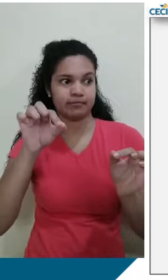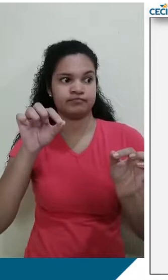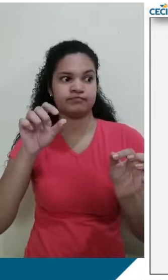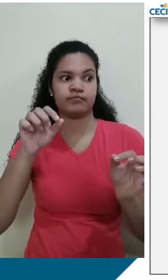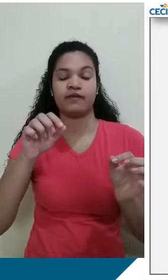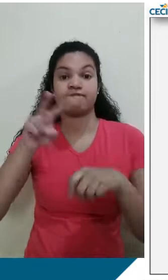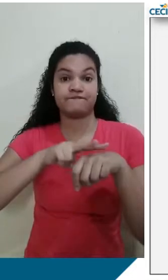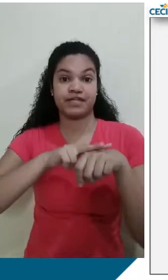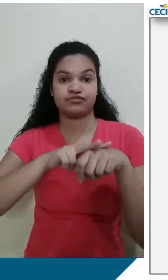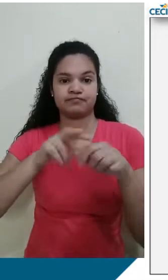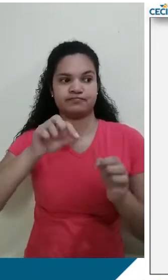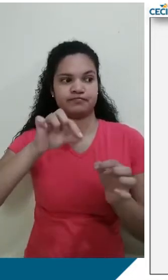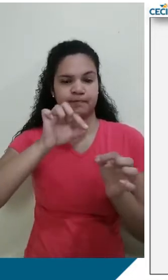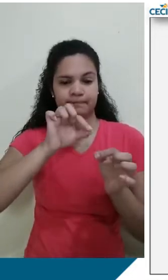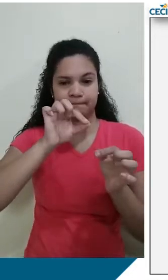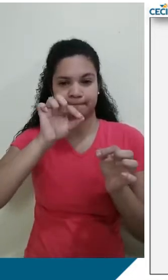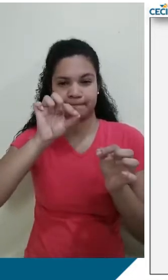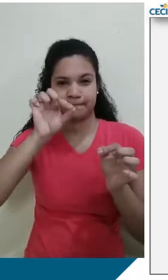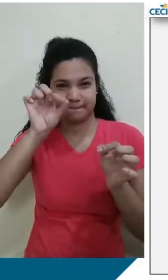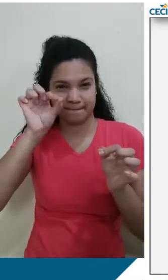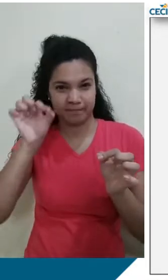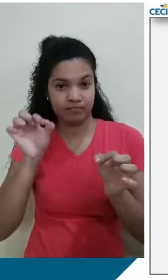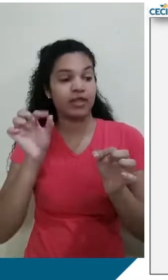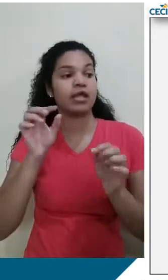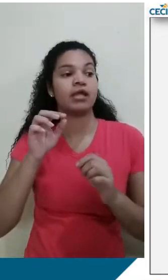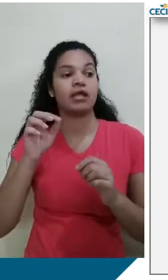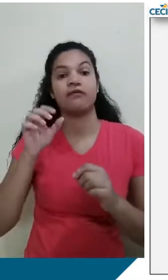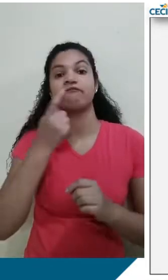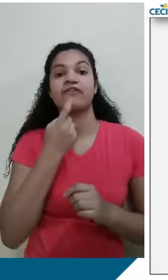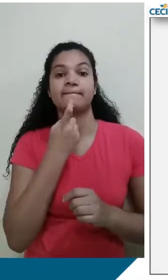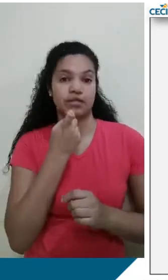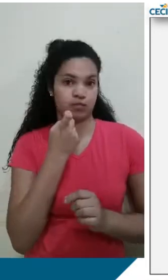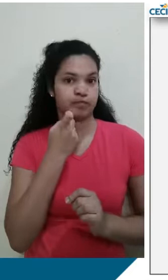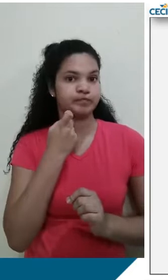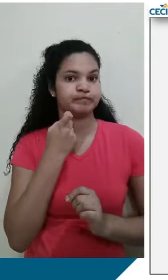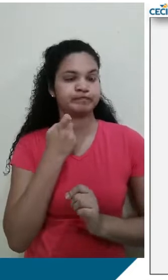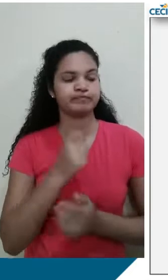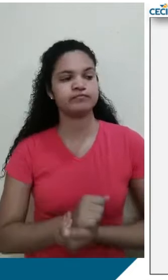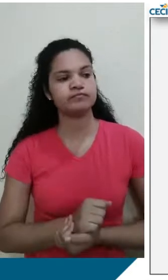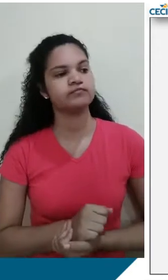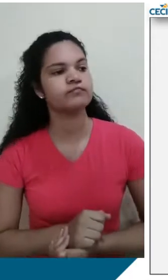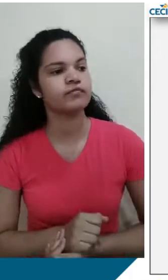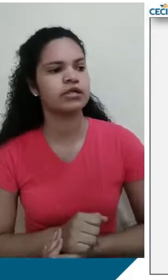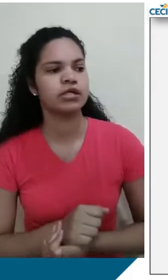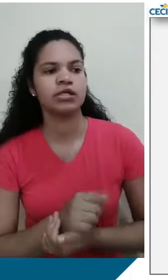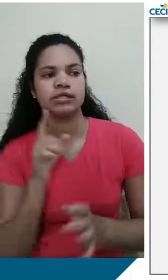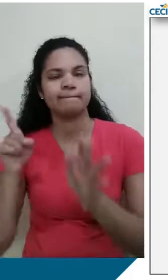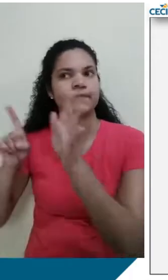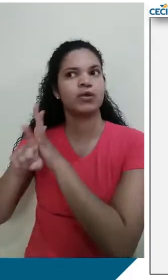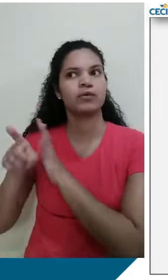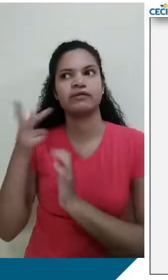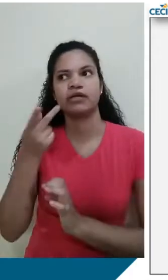ativação do pigmento verde. E essa outra curva de pontilhado representa a ativação do pigmento vermelho. De acordo com o